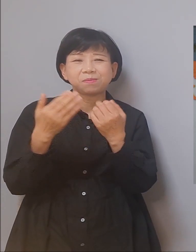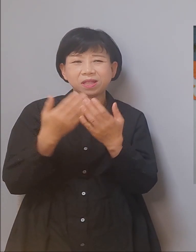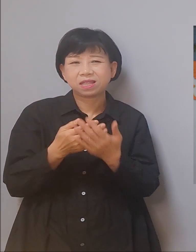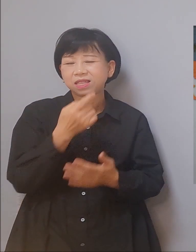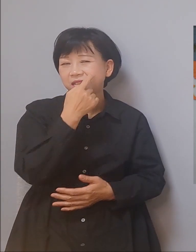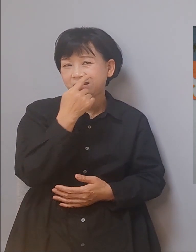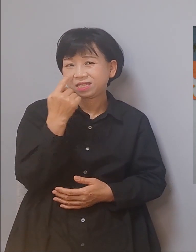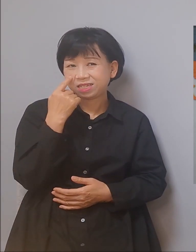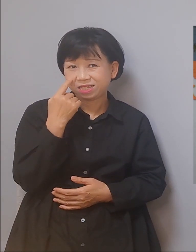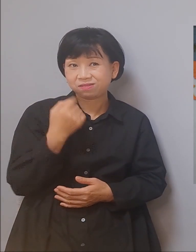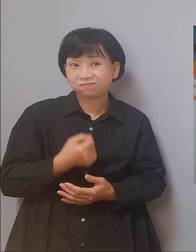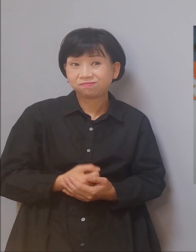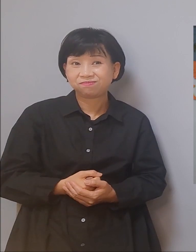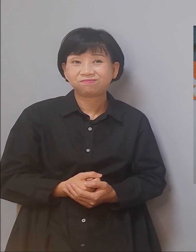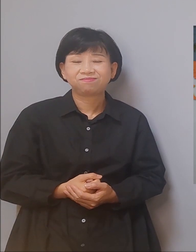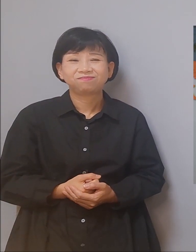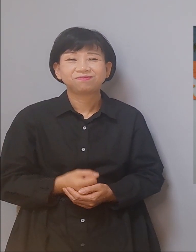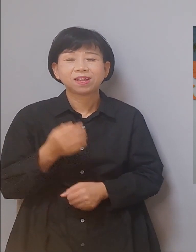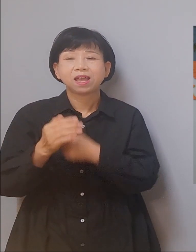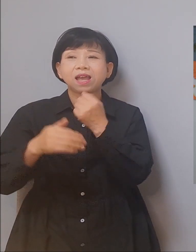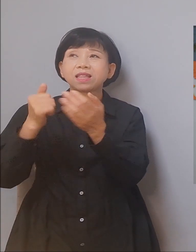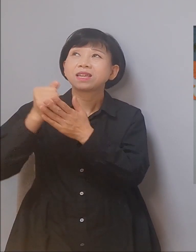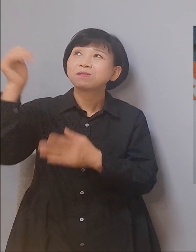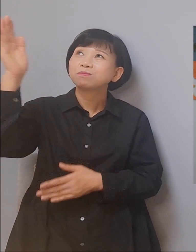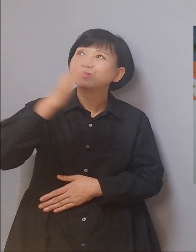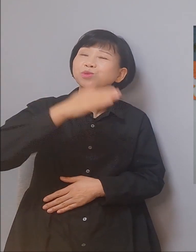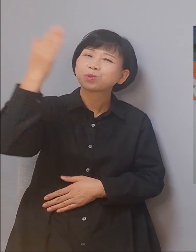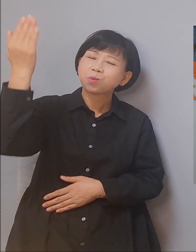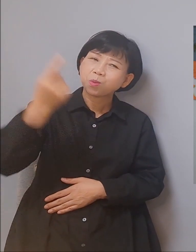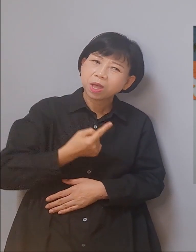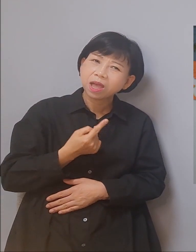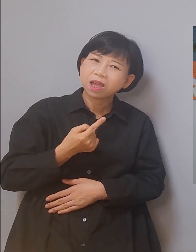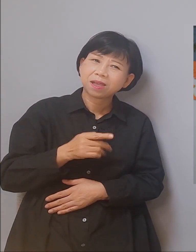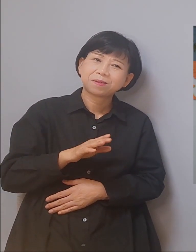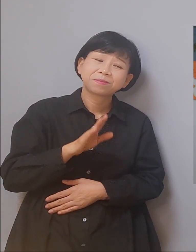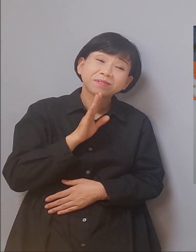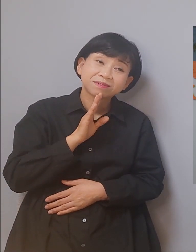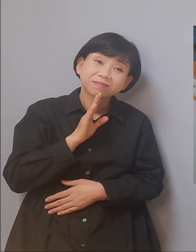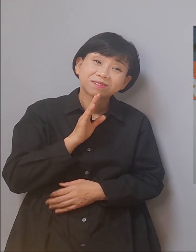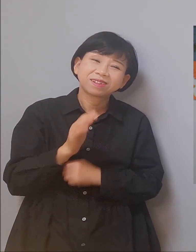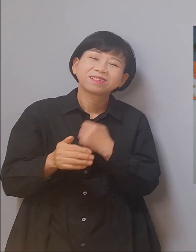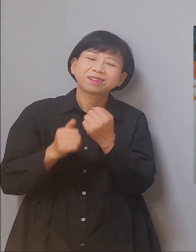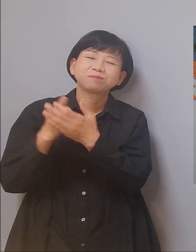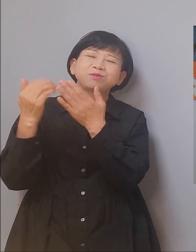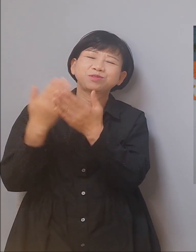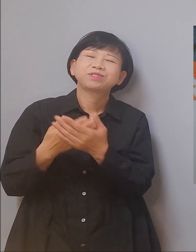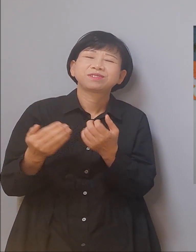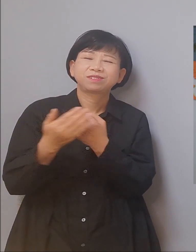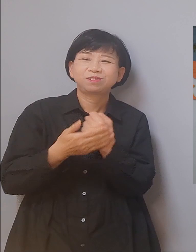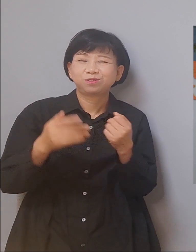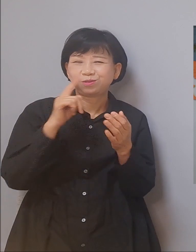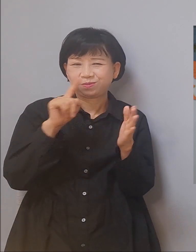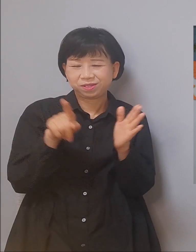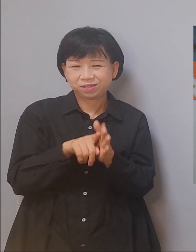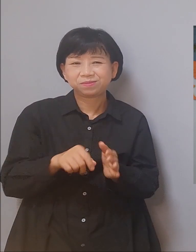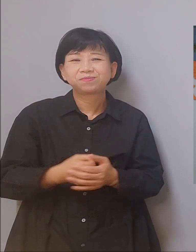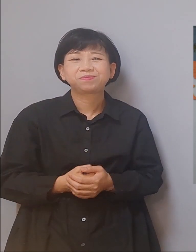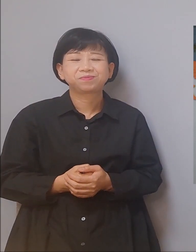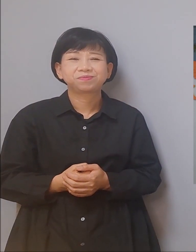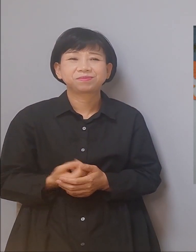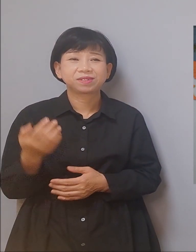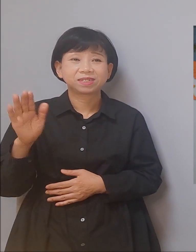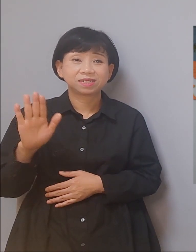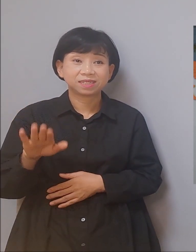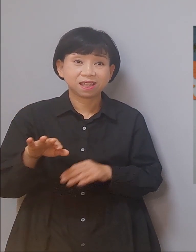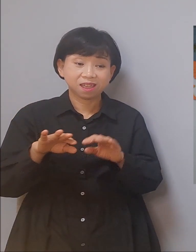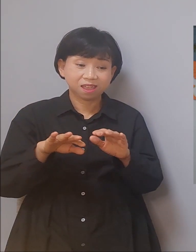하지요. 이런 것들이 하나님으로부터 온 것이라면 그것 또한 하나님께서 주신 은혜일 줄 믿습니다.